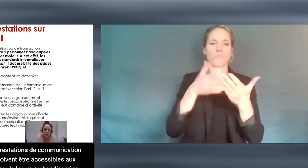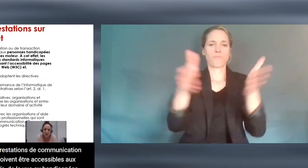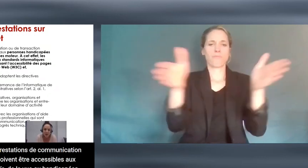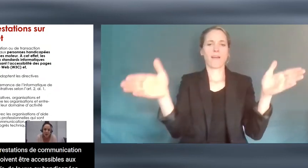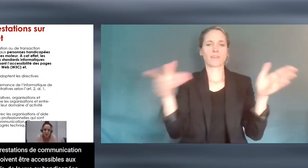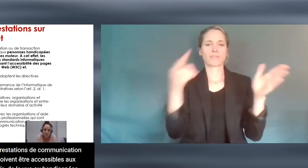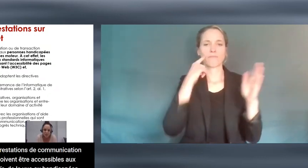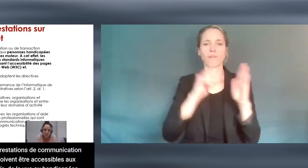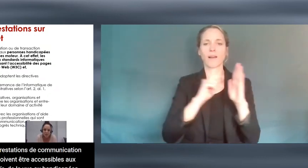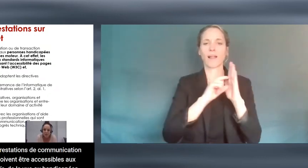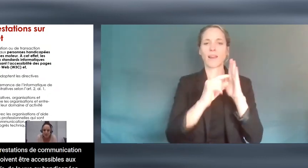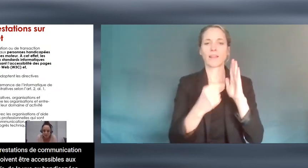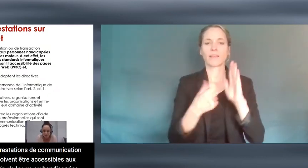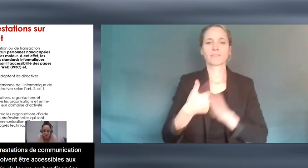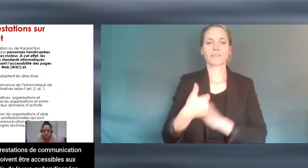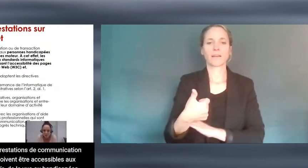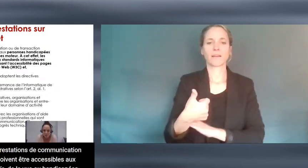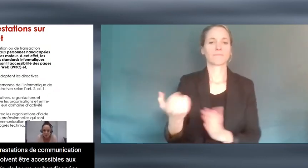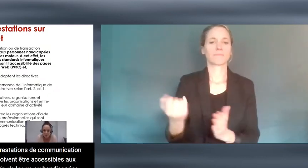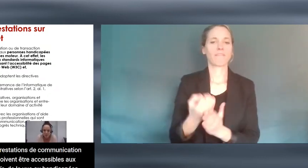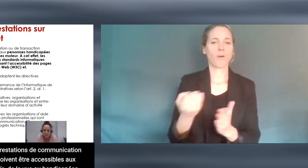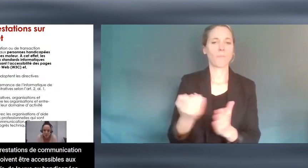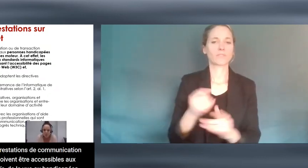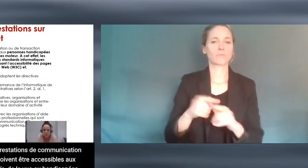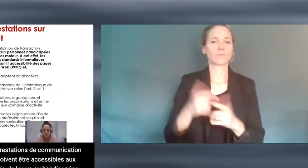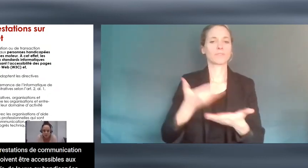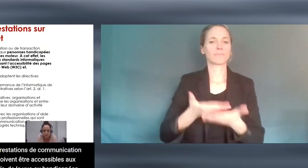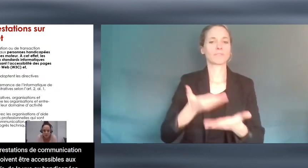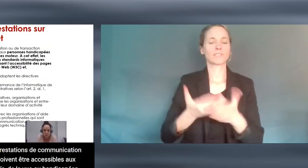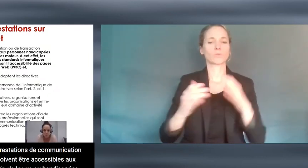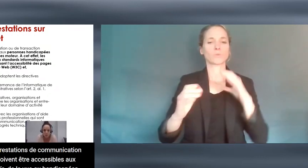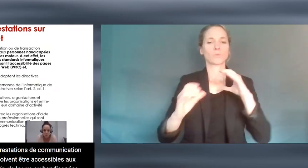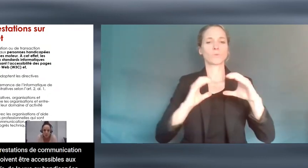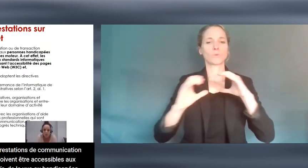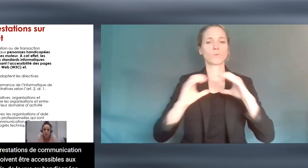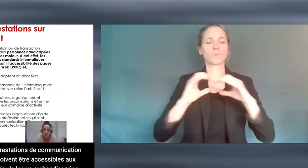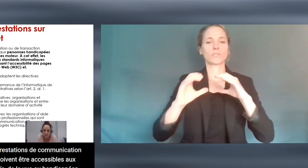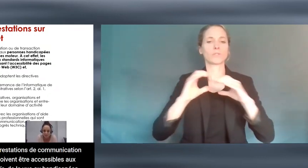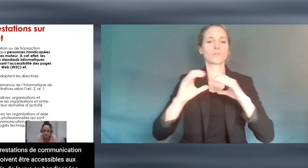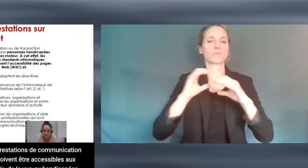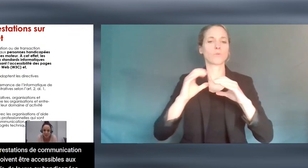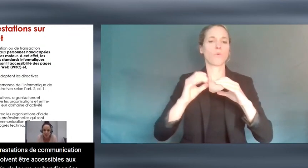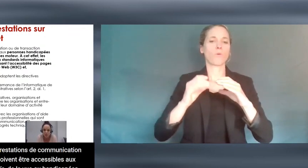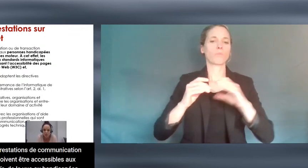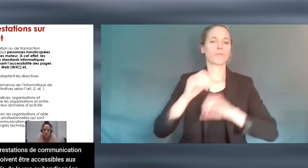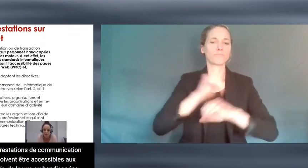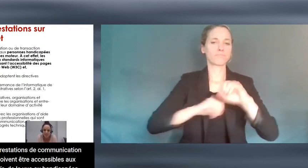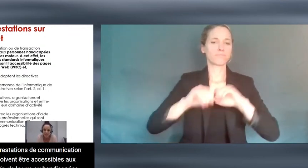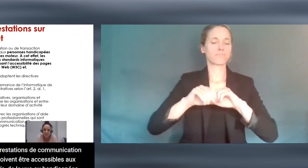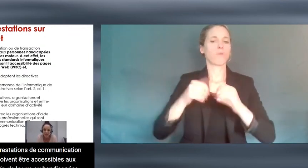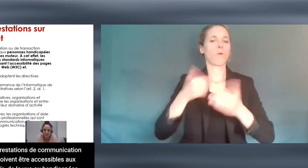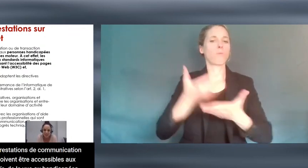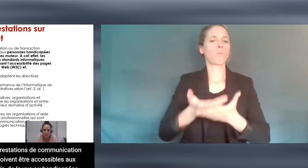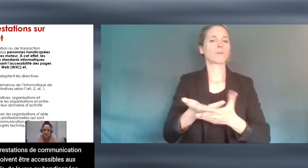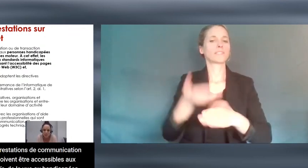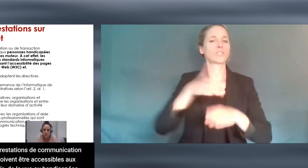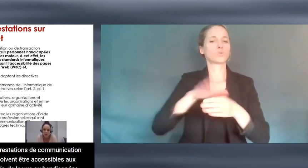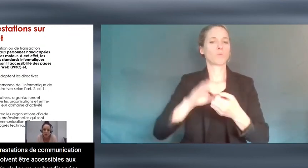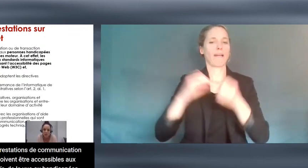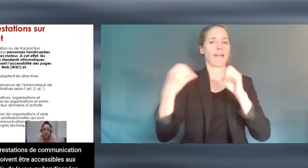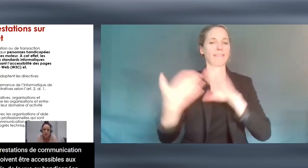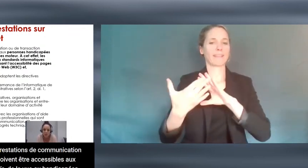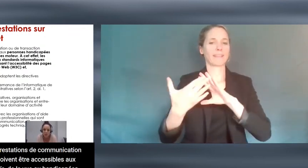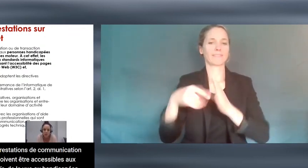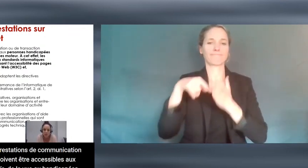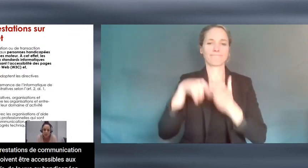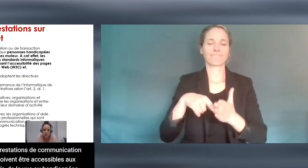l'alinéa 1, l'information et les prestations de communication ou de transaction proposées sur l'Internet doivent être accessibles aux